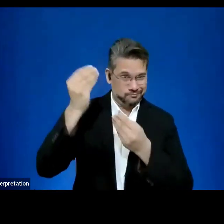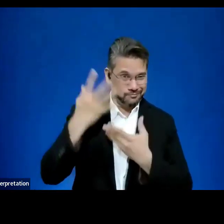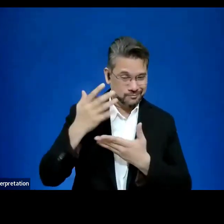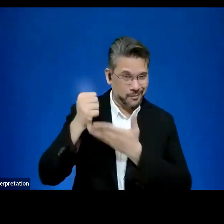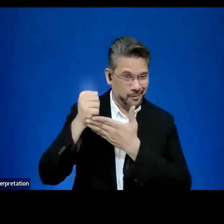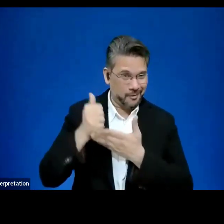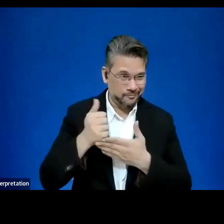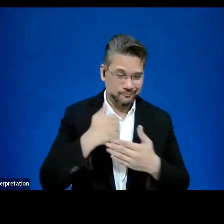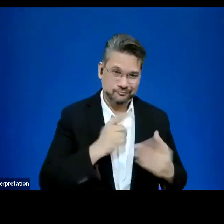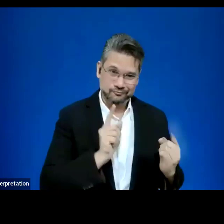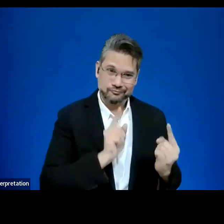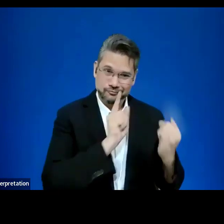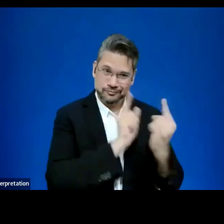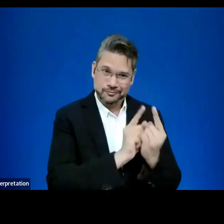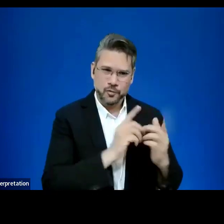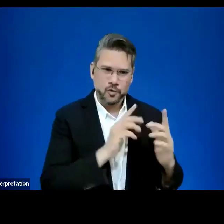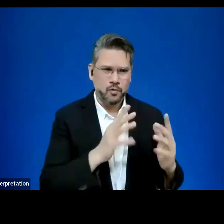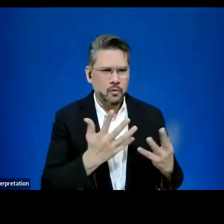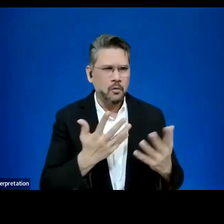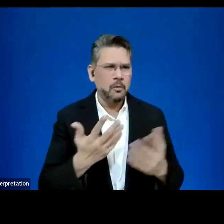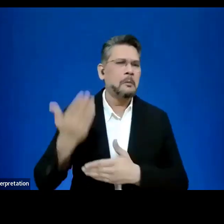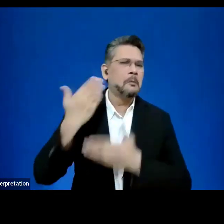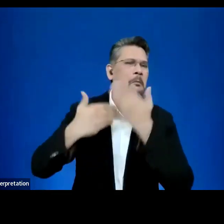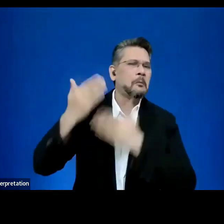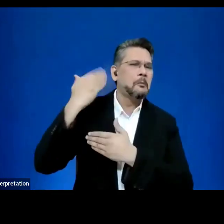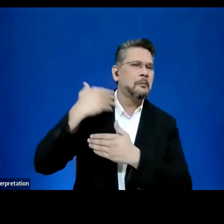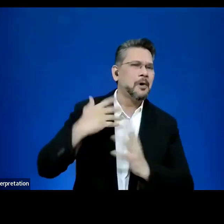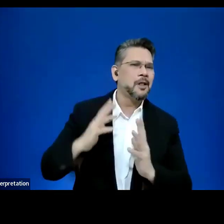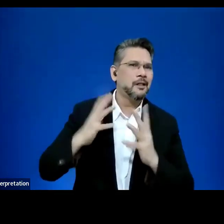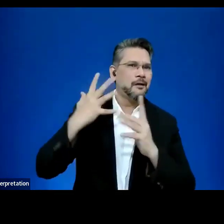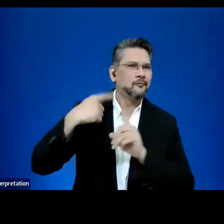好，我怎么认识 Bhargavi 的？